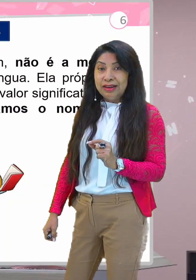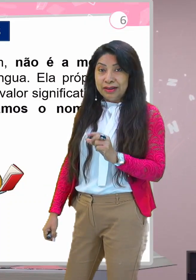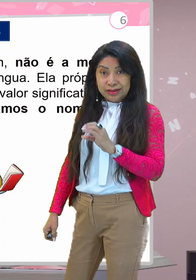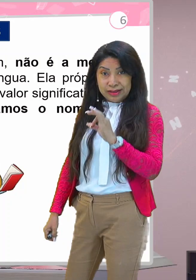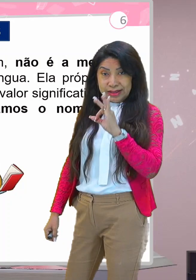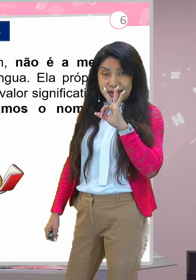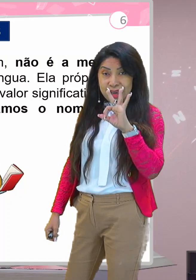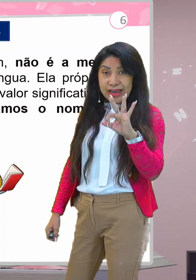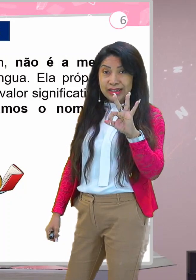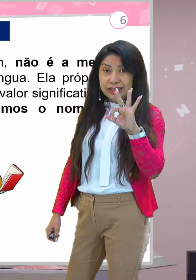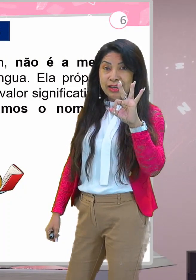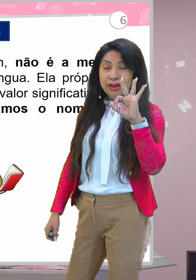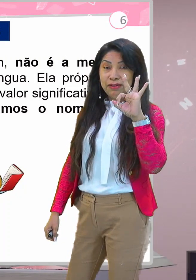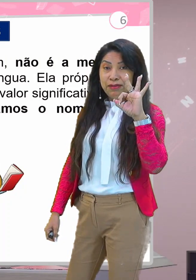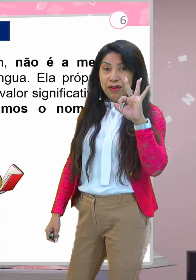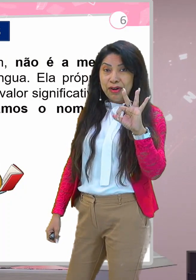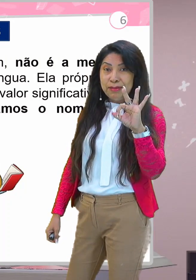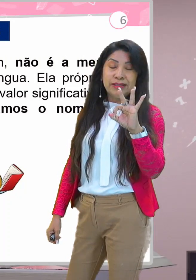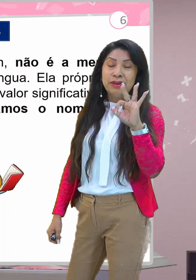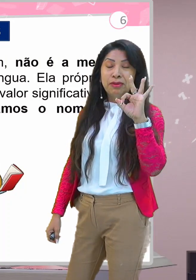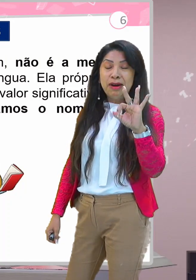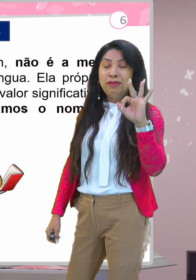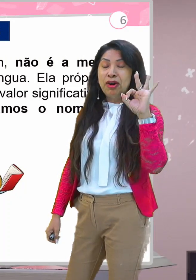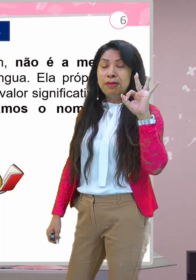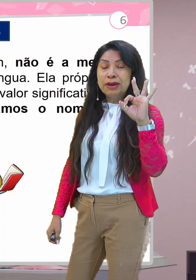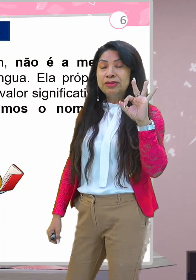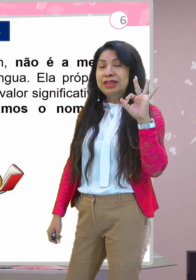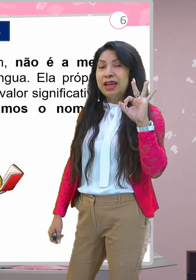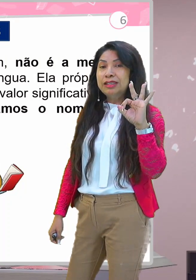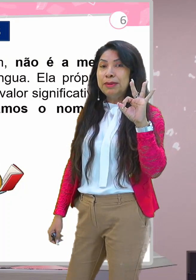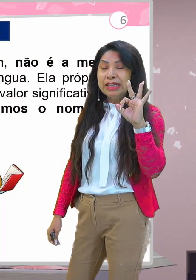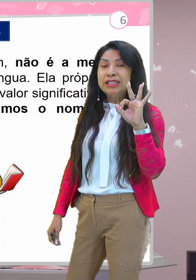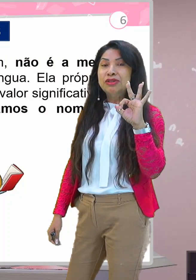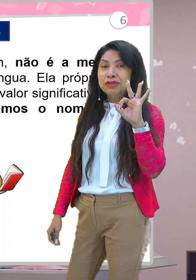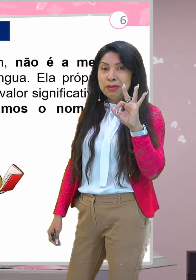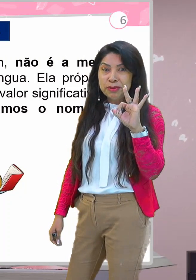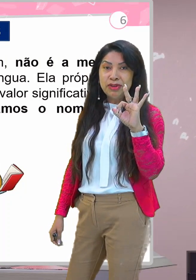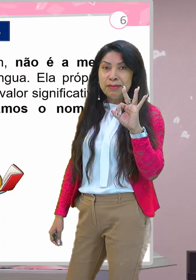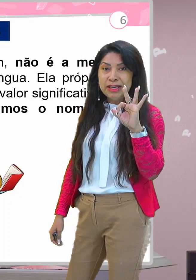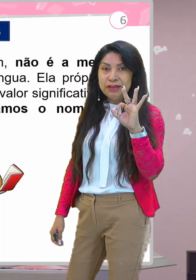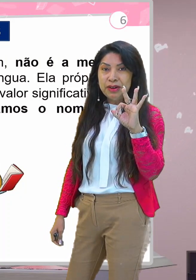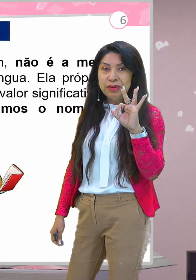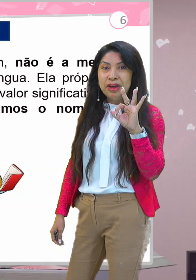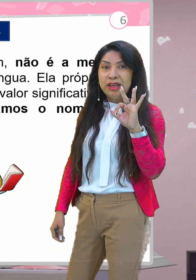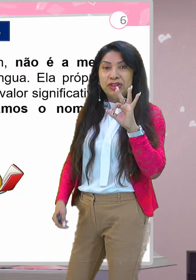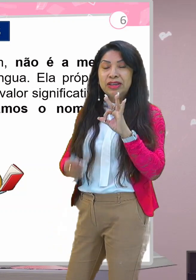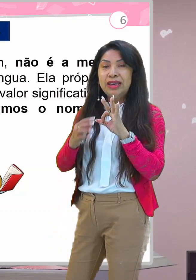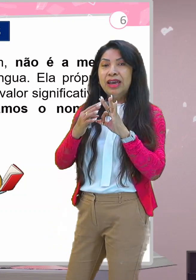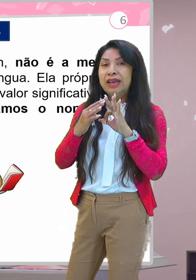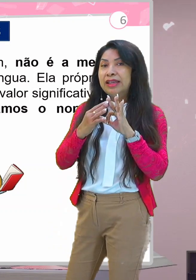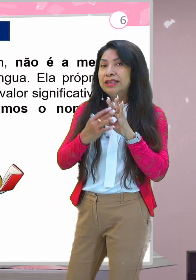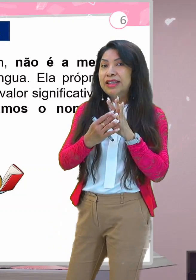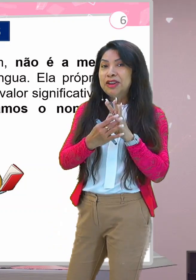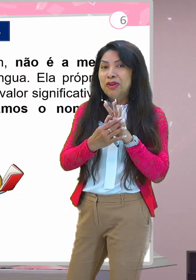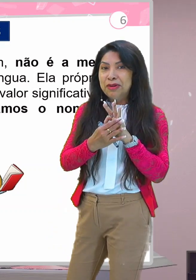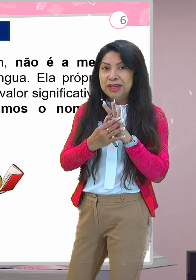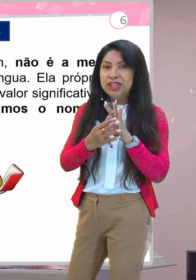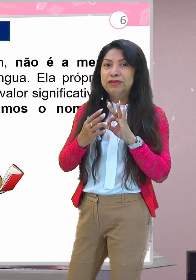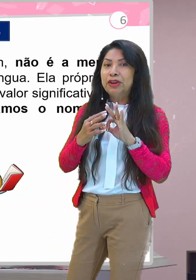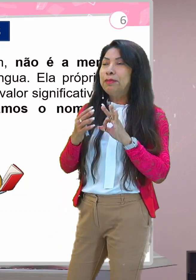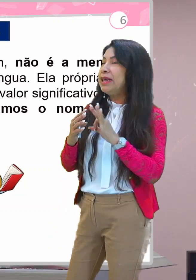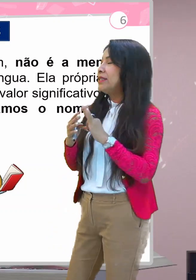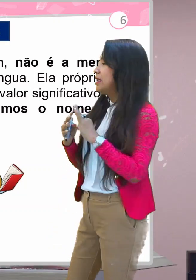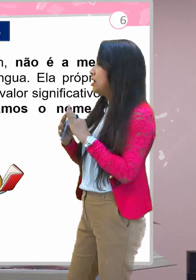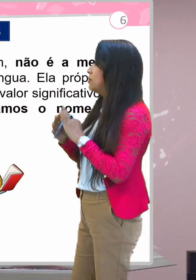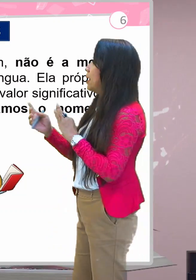dia três formas uma forma com três pedacinhos como professora Márcia falou só que eles têm nome